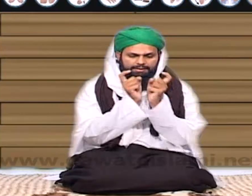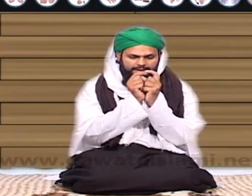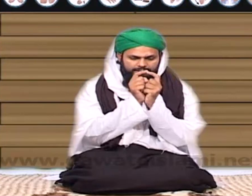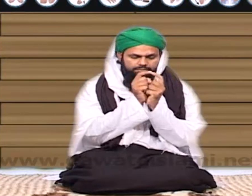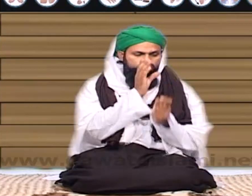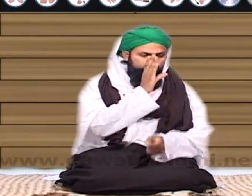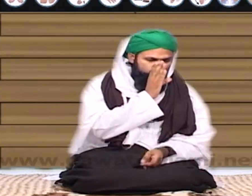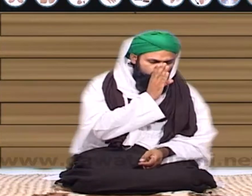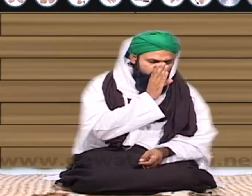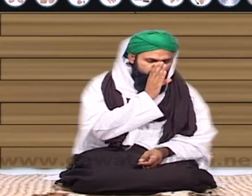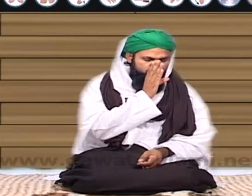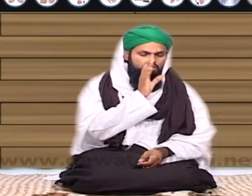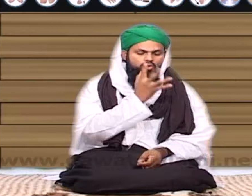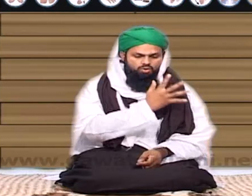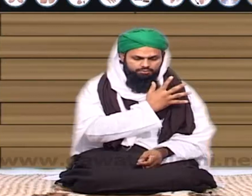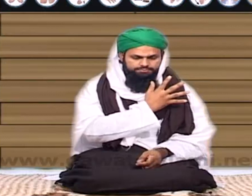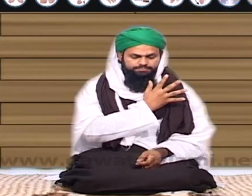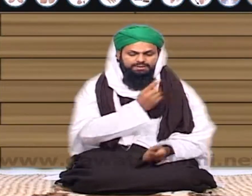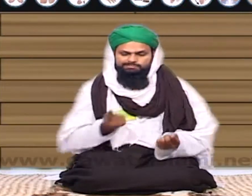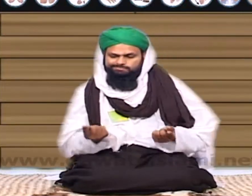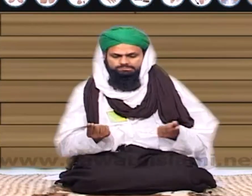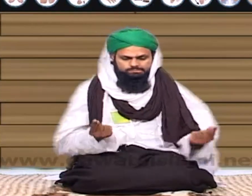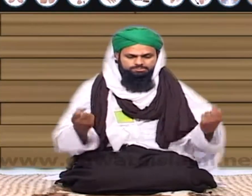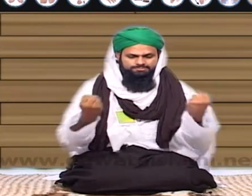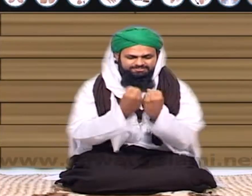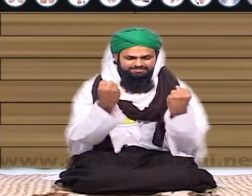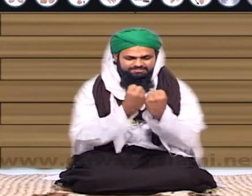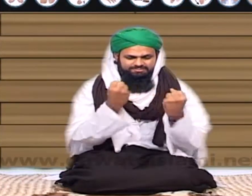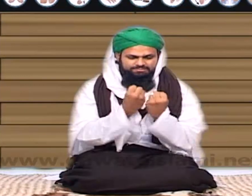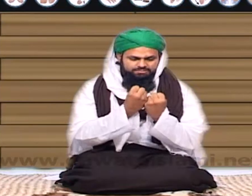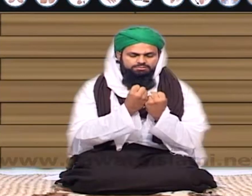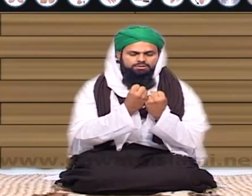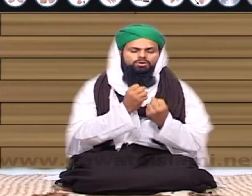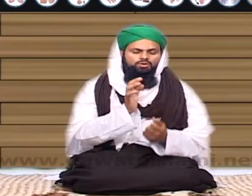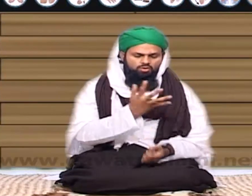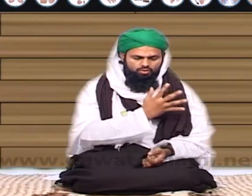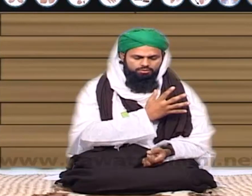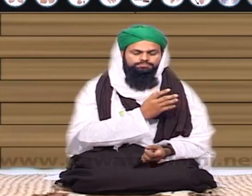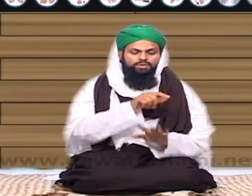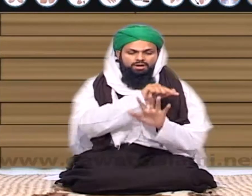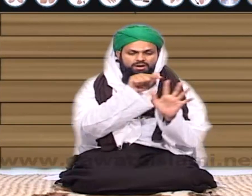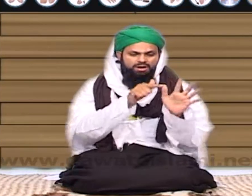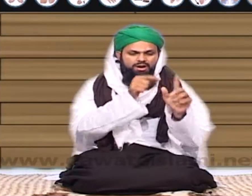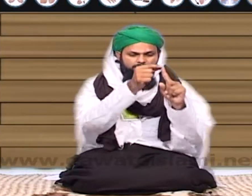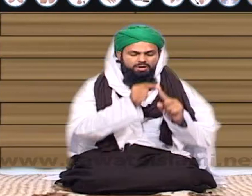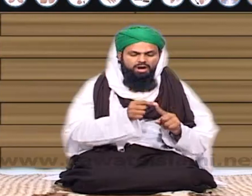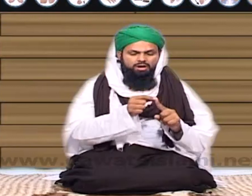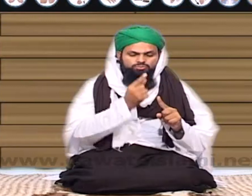تھا، غیبت، چغلی اور آپس میں پھوٹ ڈلوانے والوں کا حال تھا، بے